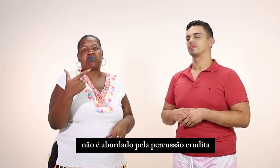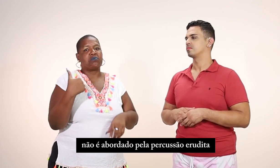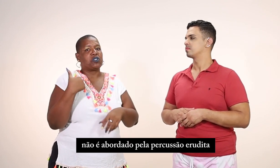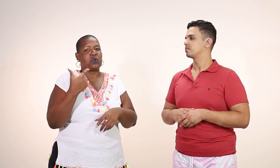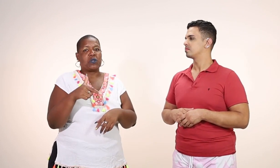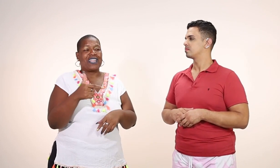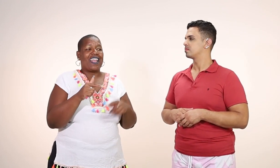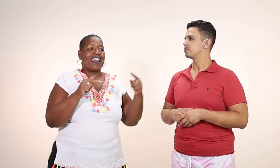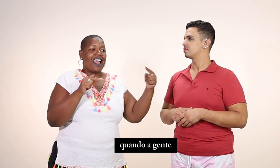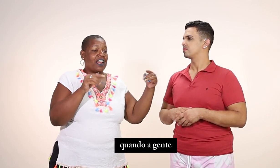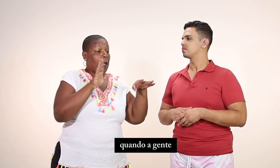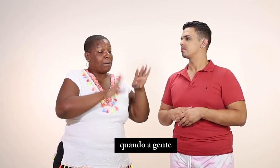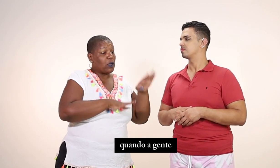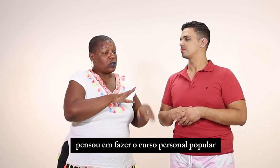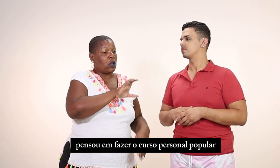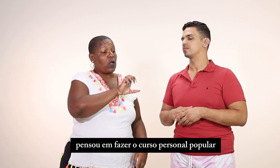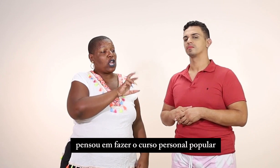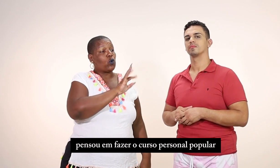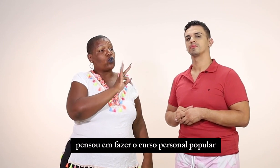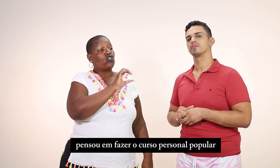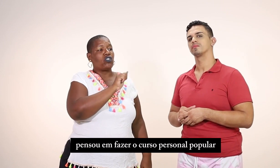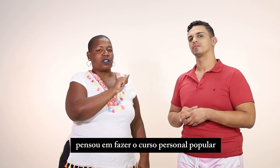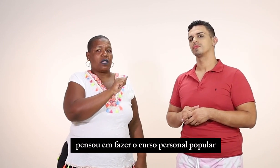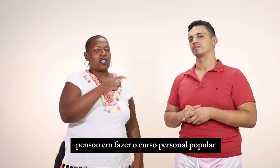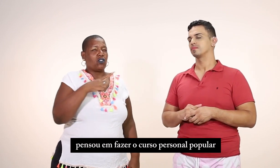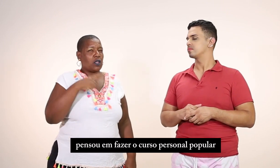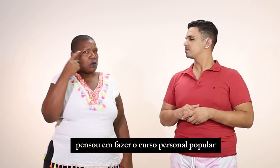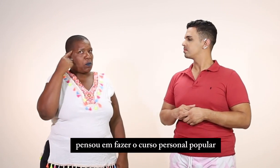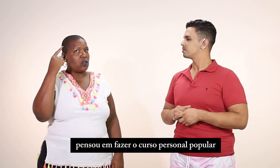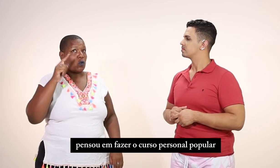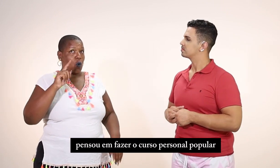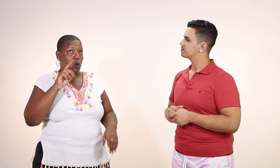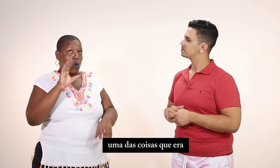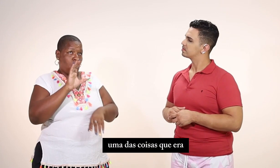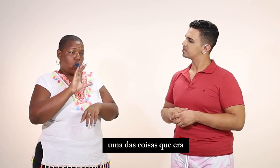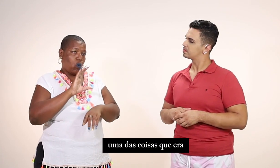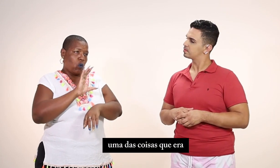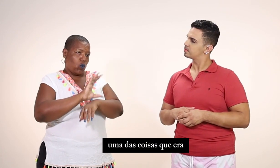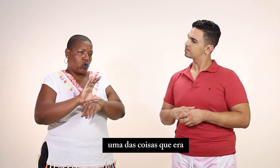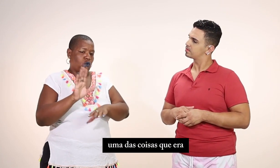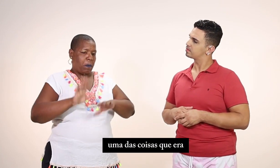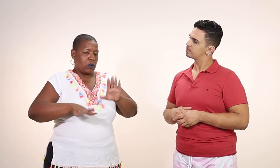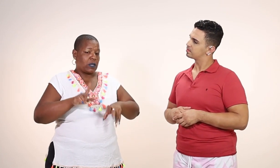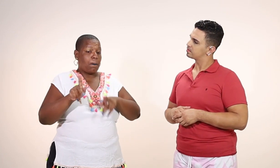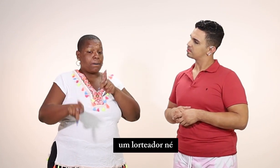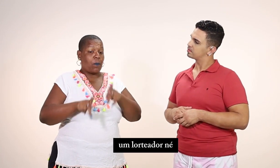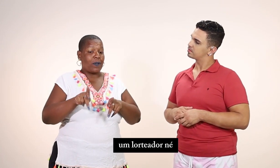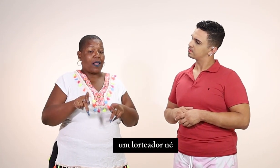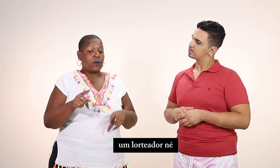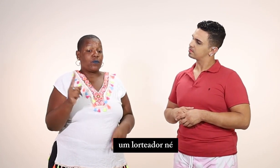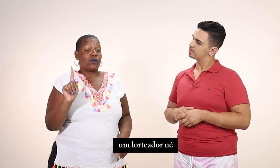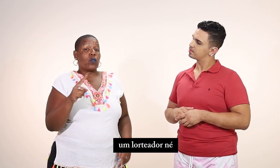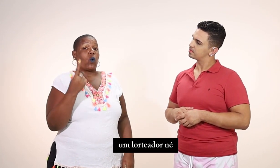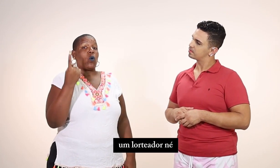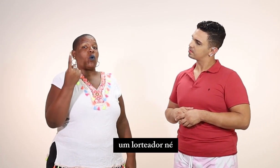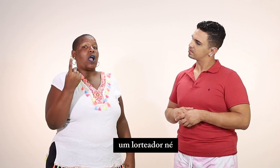erudita. Quando a gente pensou em fazer o curso de percussão popular, uma das coisas que era um norteador,